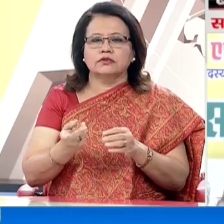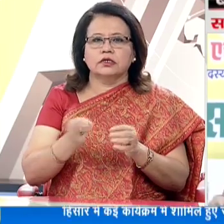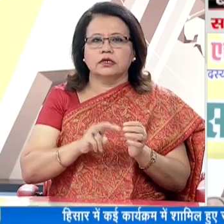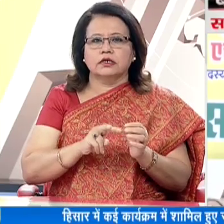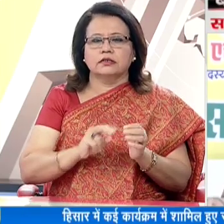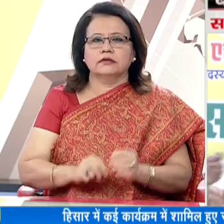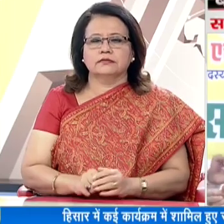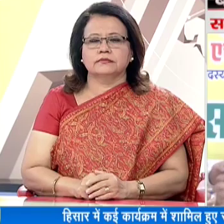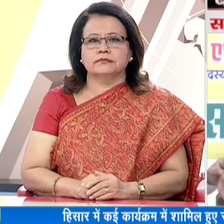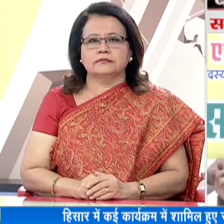था।